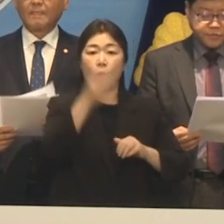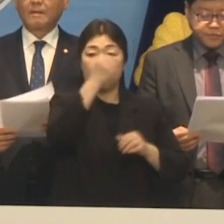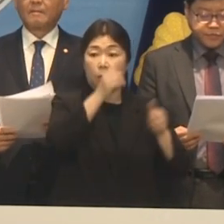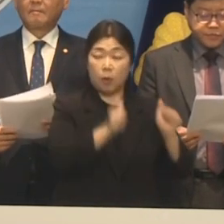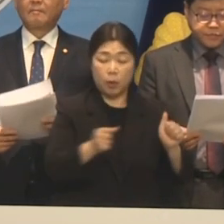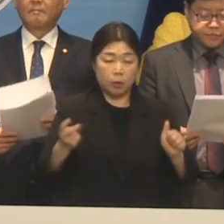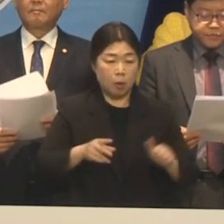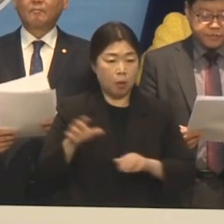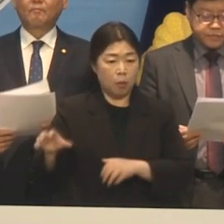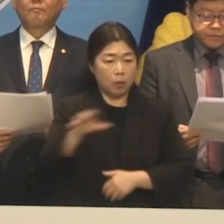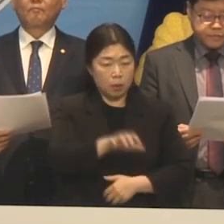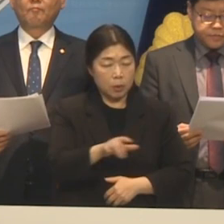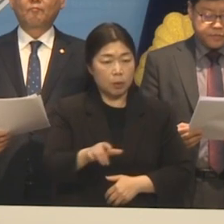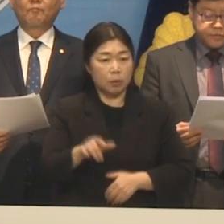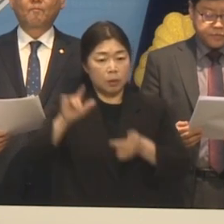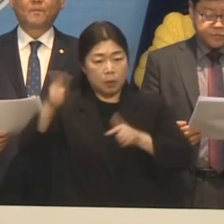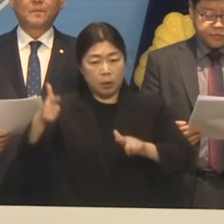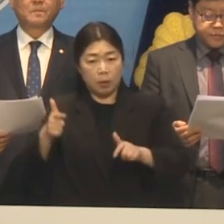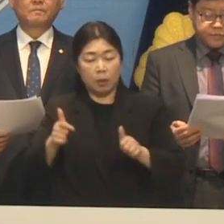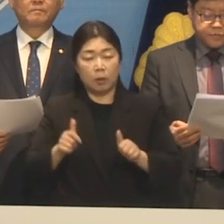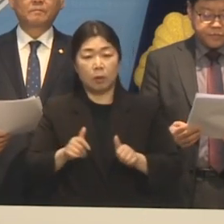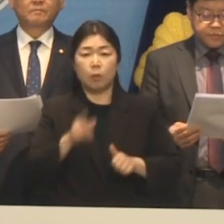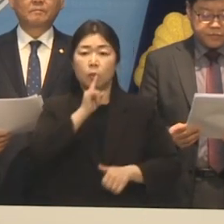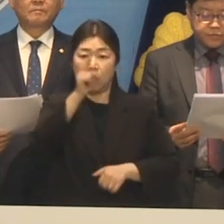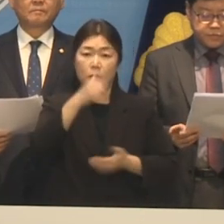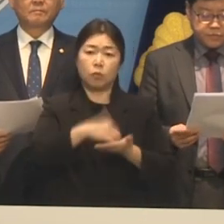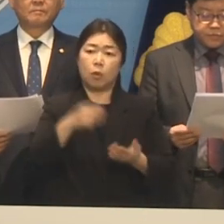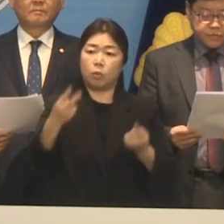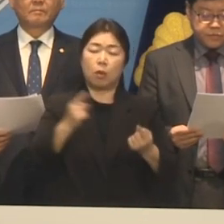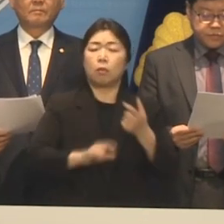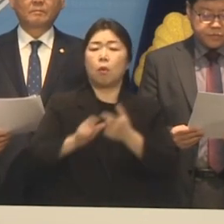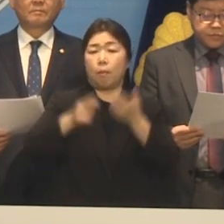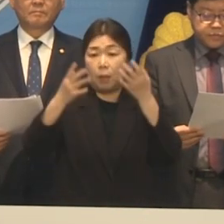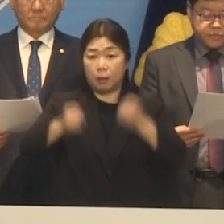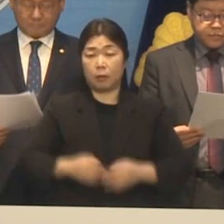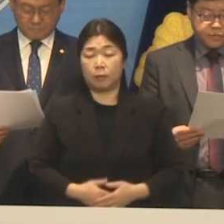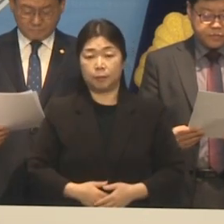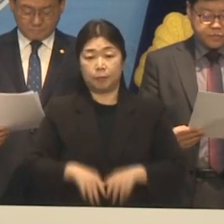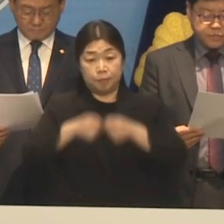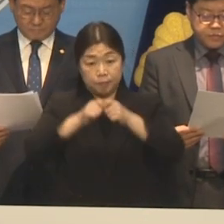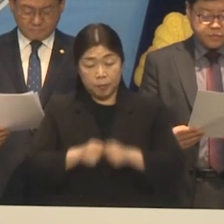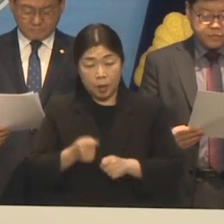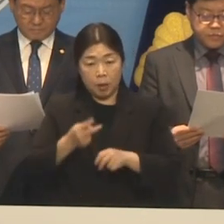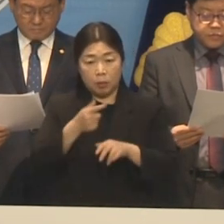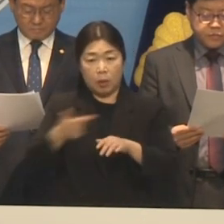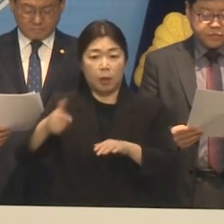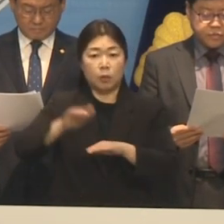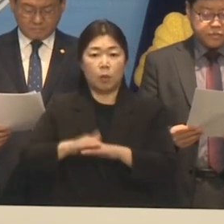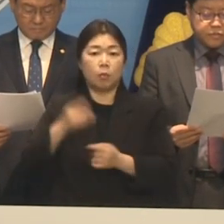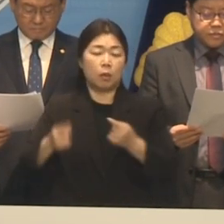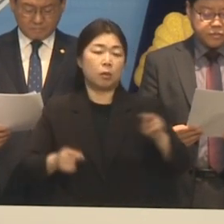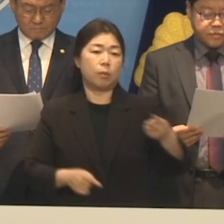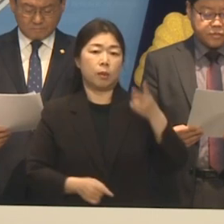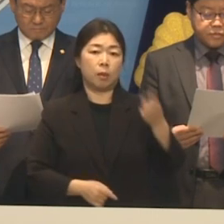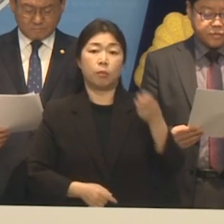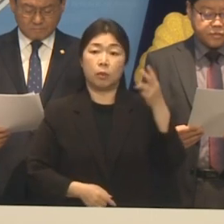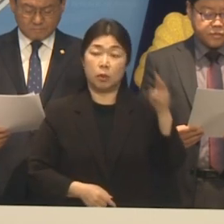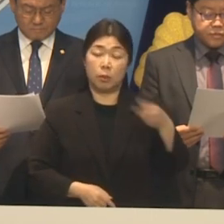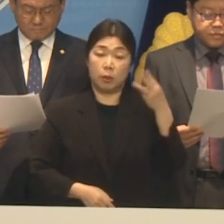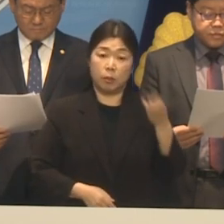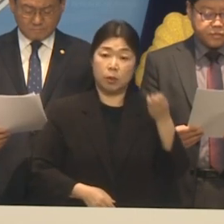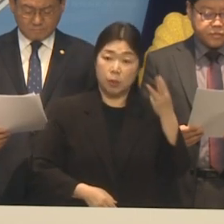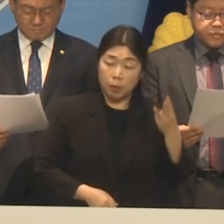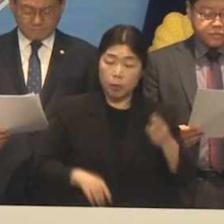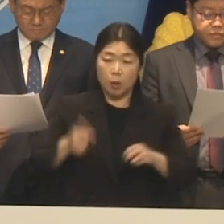관할 구역의 항소심 사건 수보다 많습니다 구체적으로 대전보다 233건 대구보다